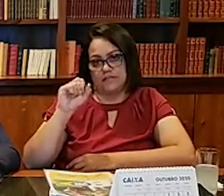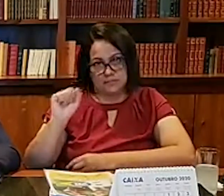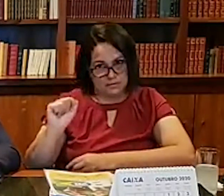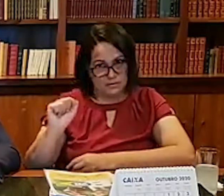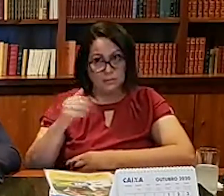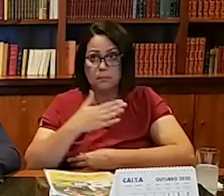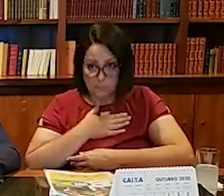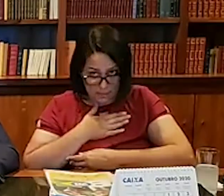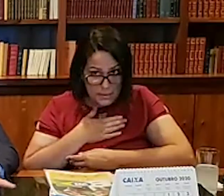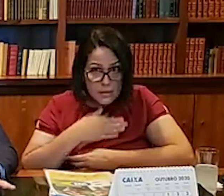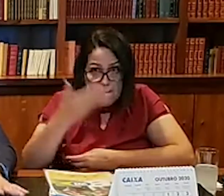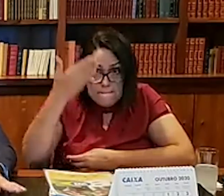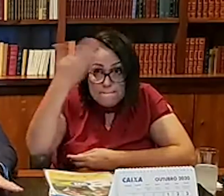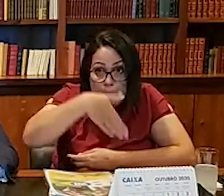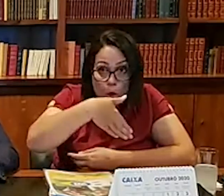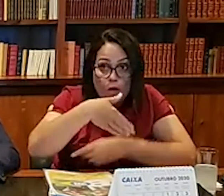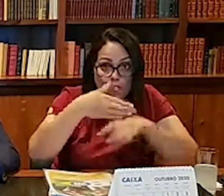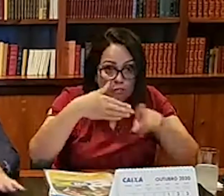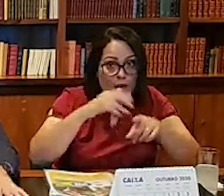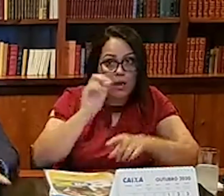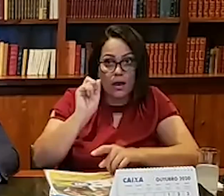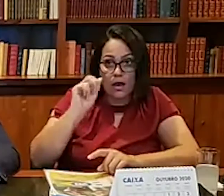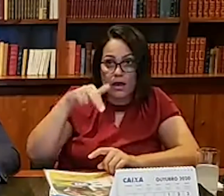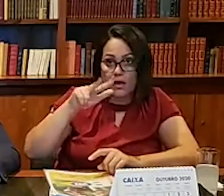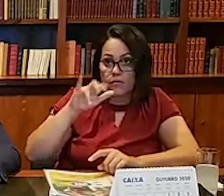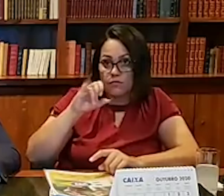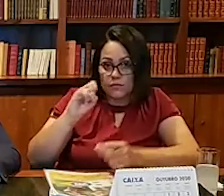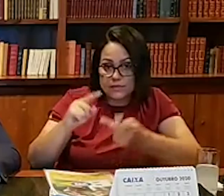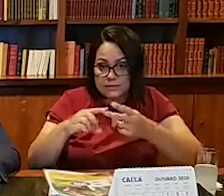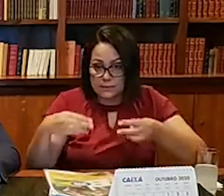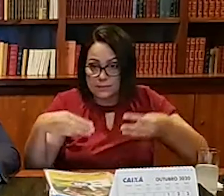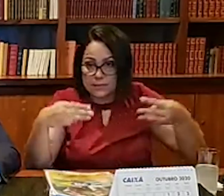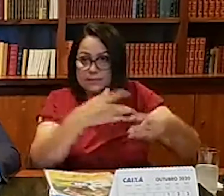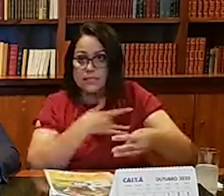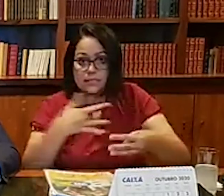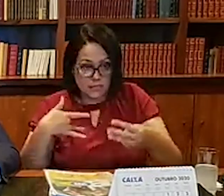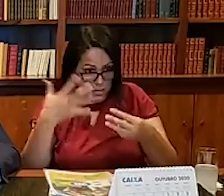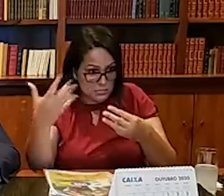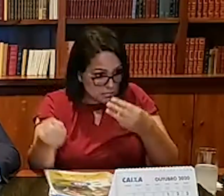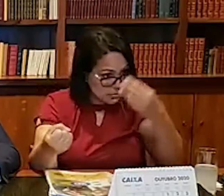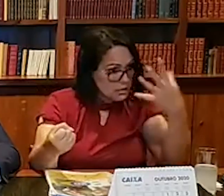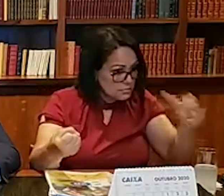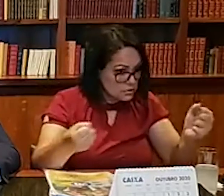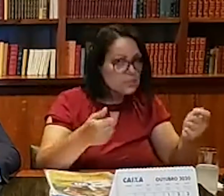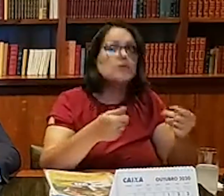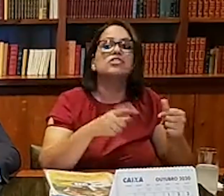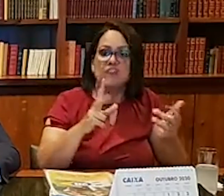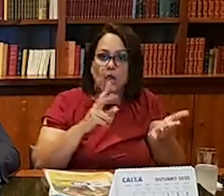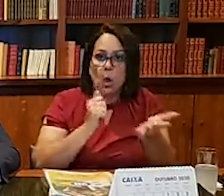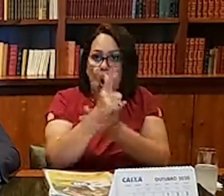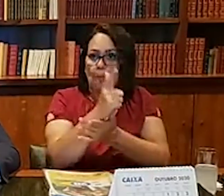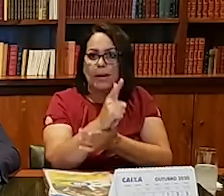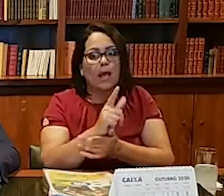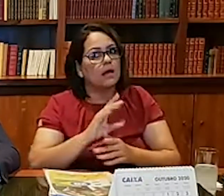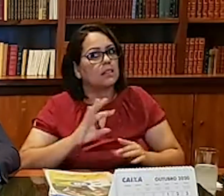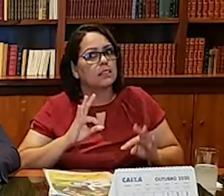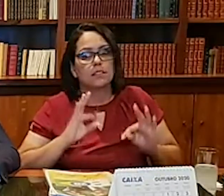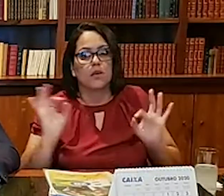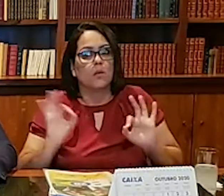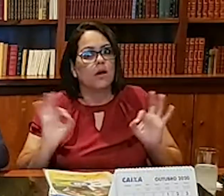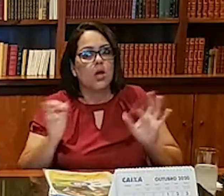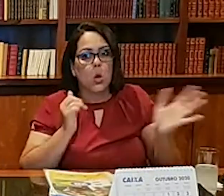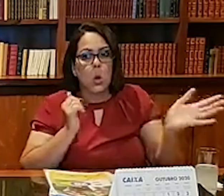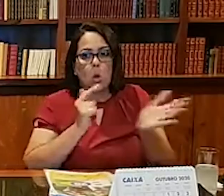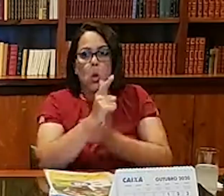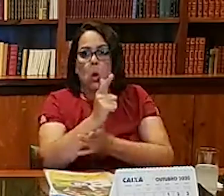vacina comprovada pela pela Anvisa e pela da saúde a gente vai fazer uma compra mas não é comprar no